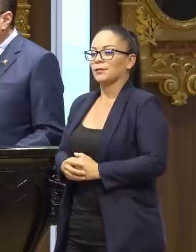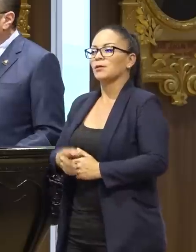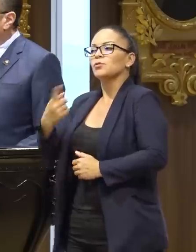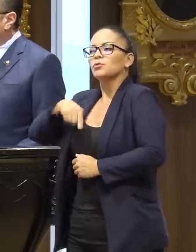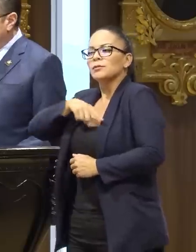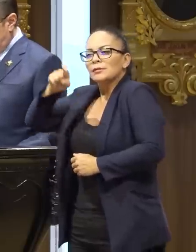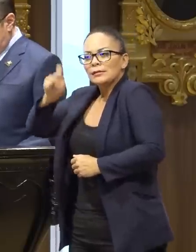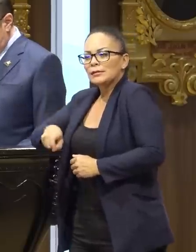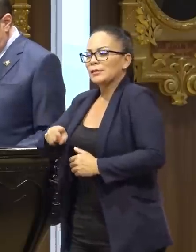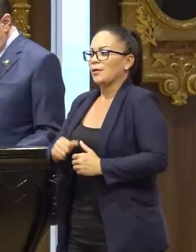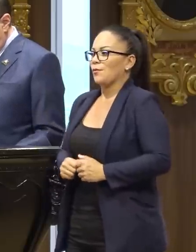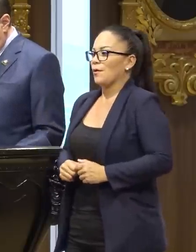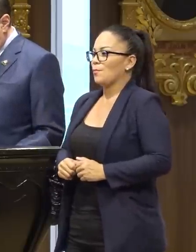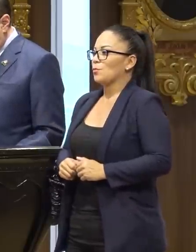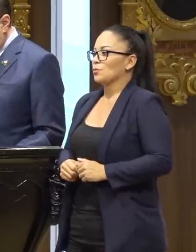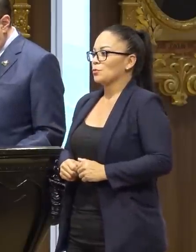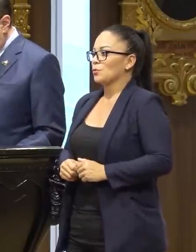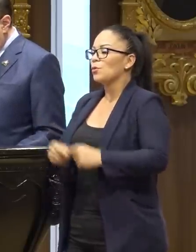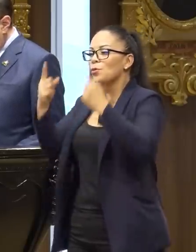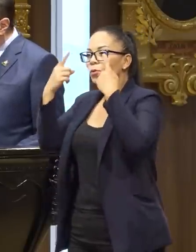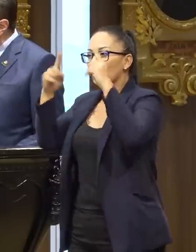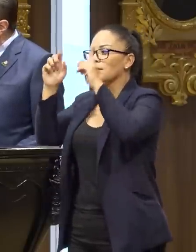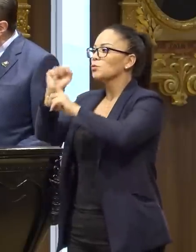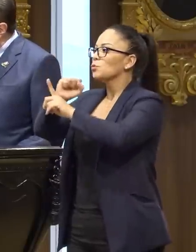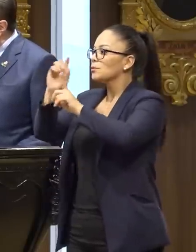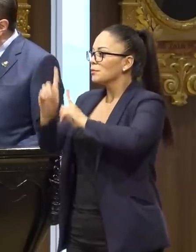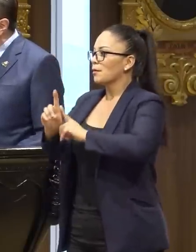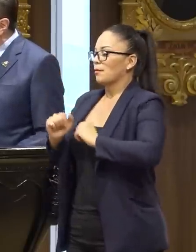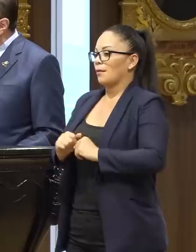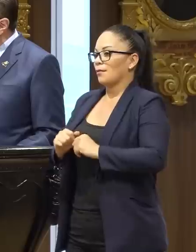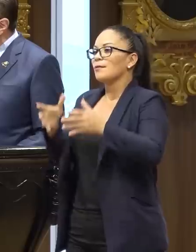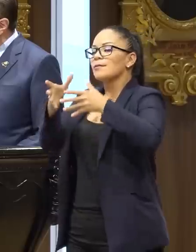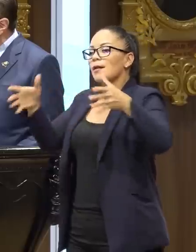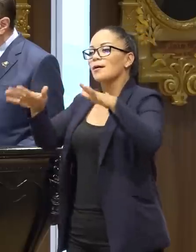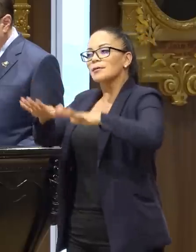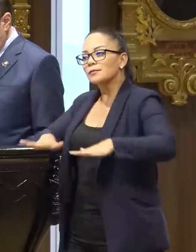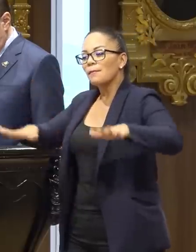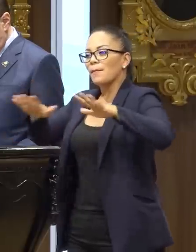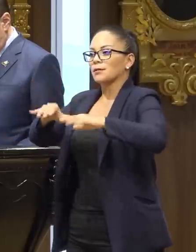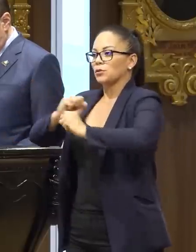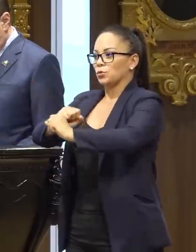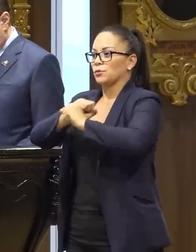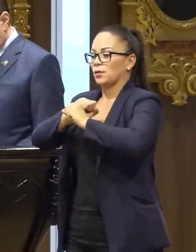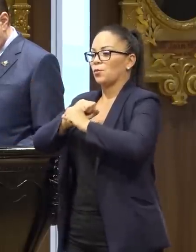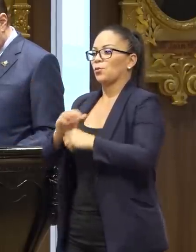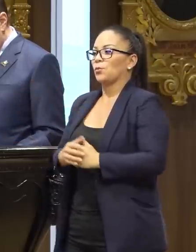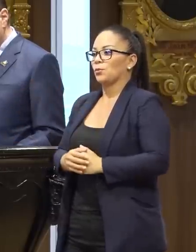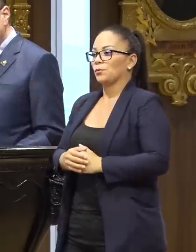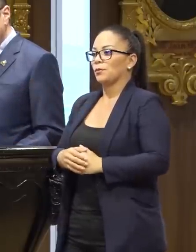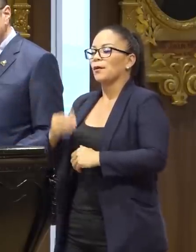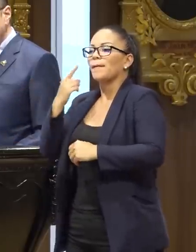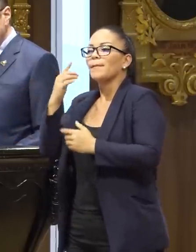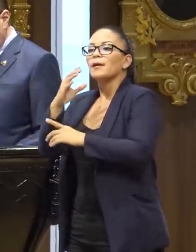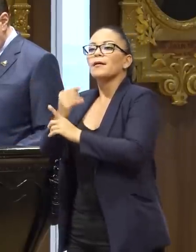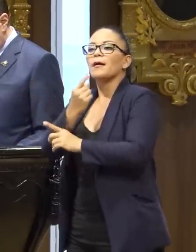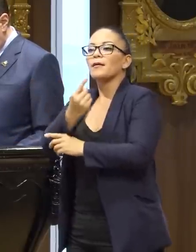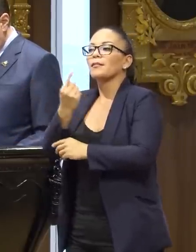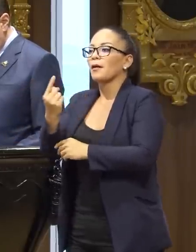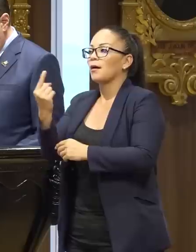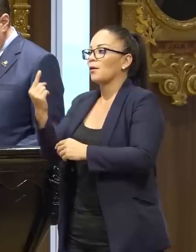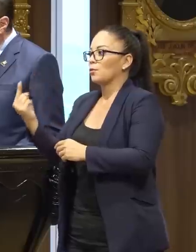Tenemos que conseguir que la sociedad sea un gran espacio seguro para cada uno